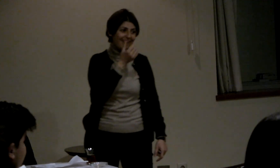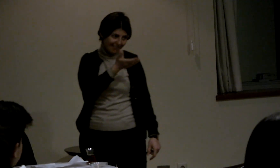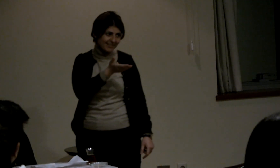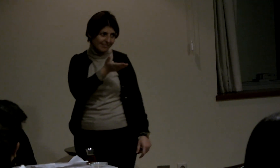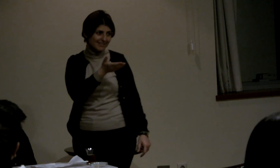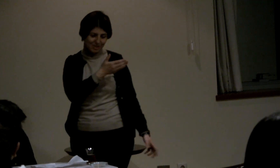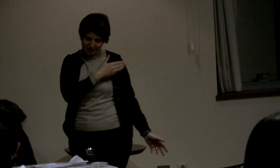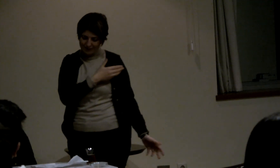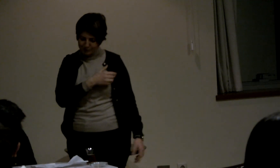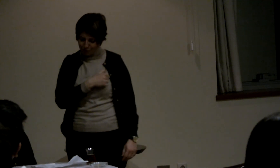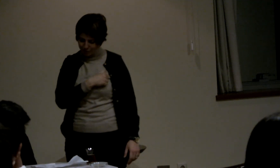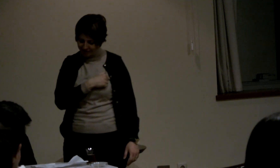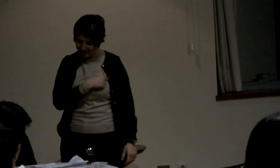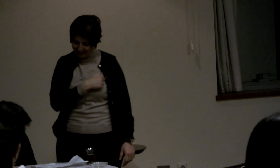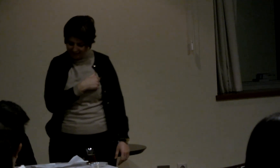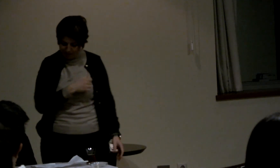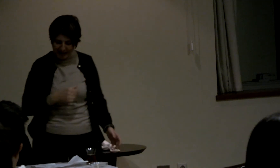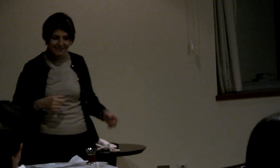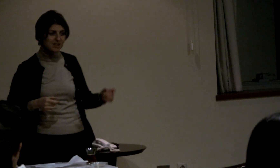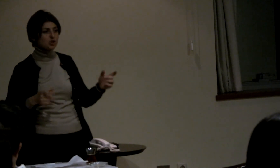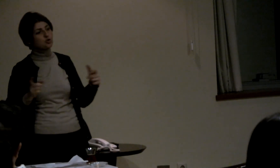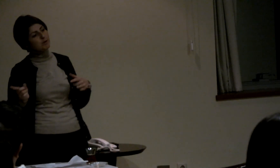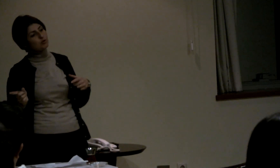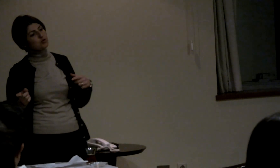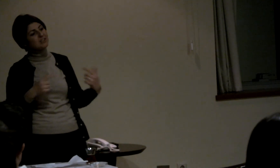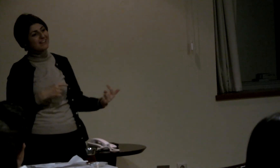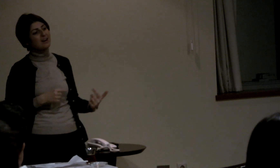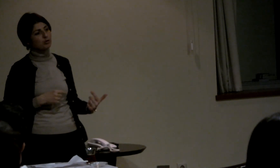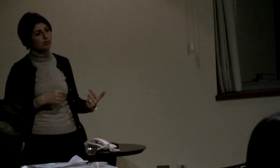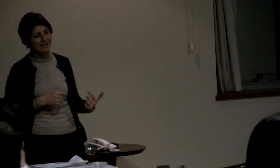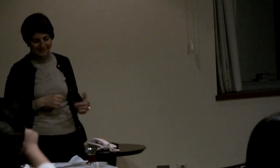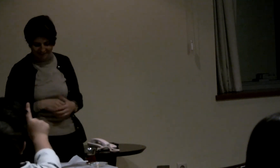evet evet işlediğimiz konular aynen. Ya bir yerde işte cümle kurunca tekrar oluyor aslında.